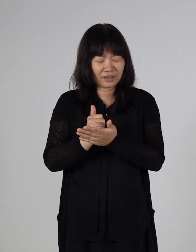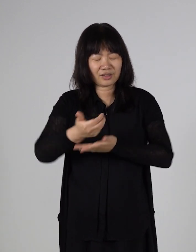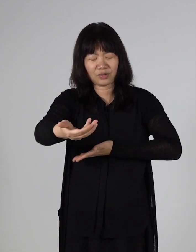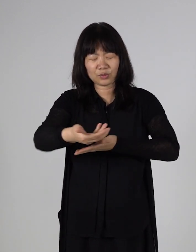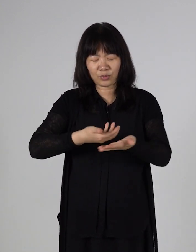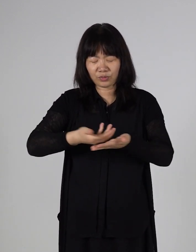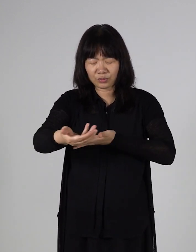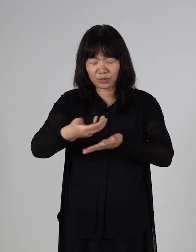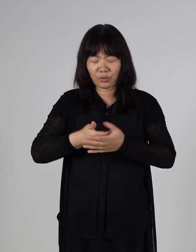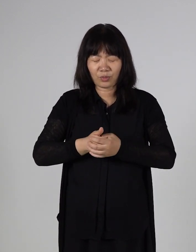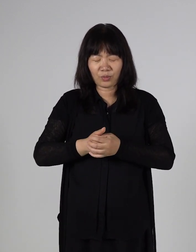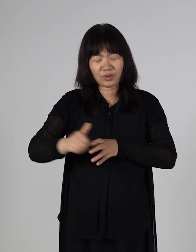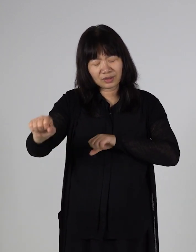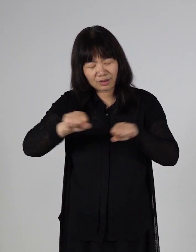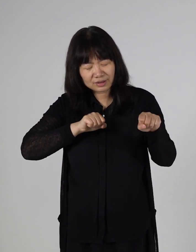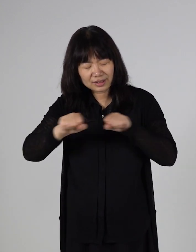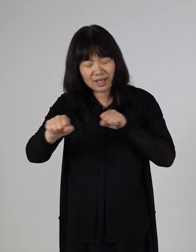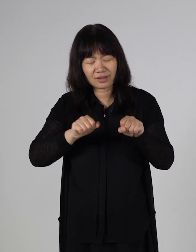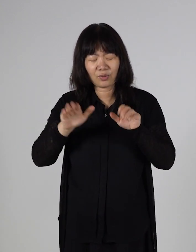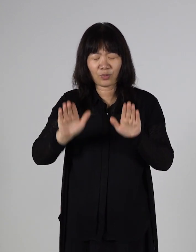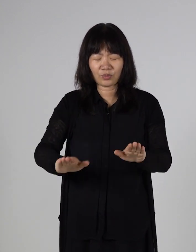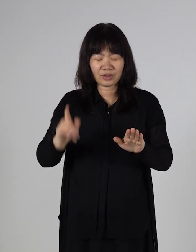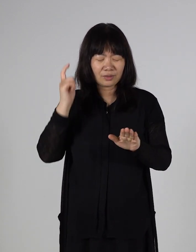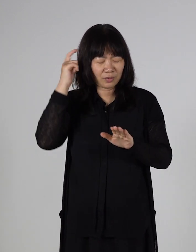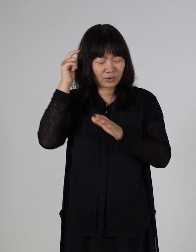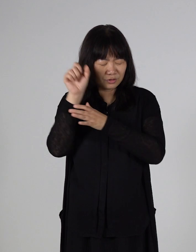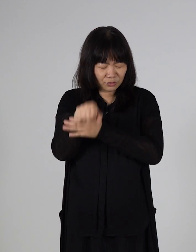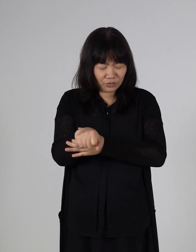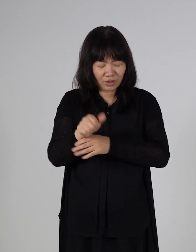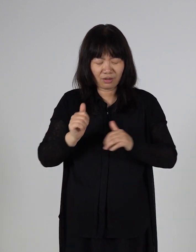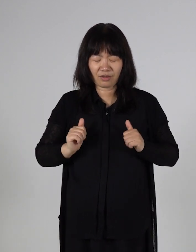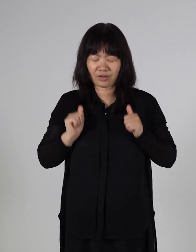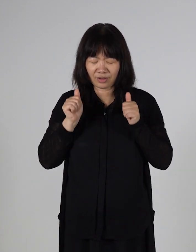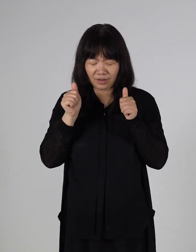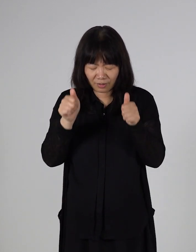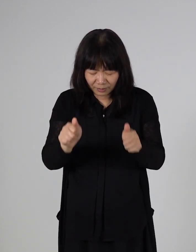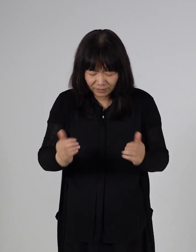교통 역사하심이 오늘 머리 숙여 경배를 드리는